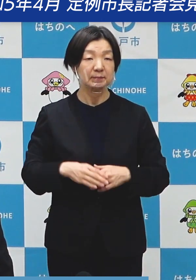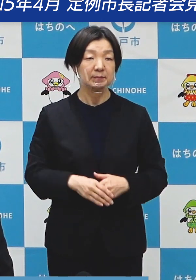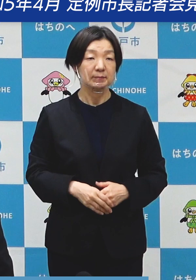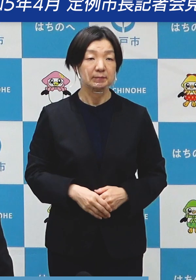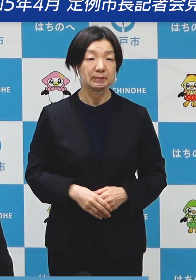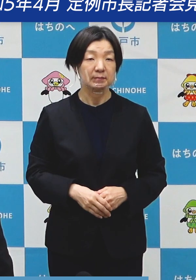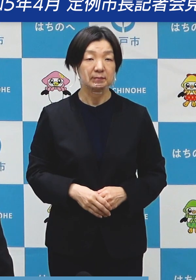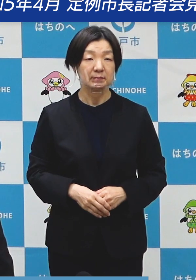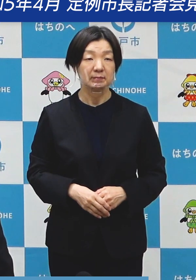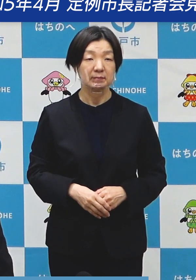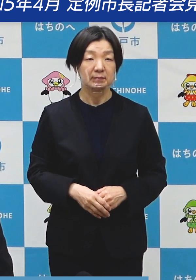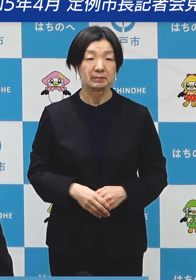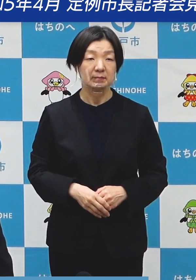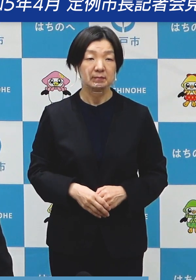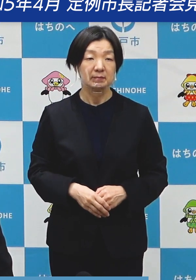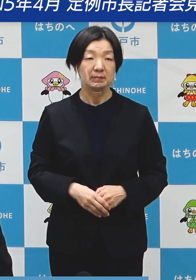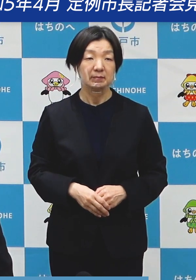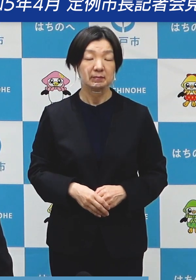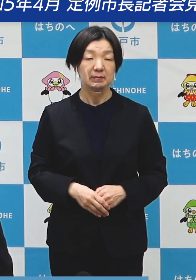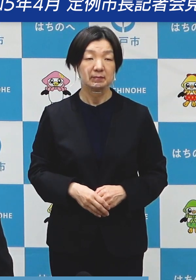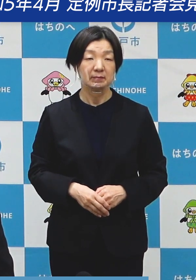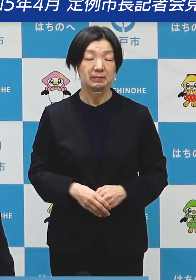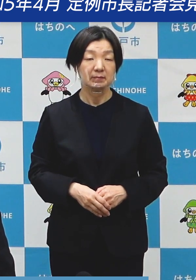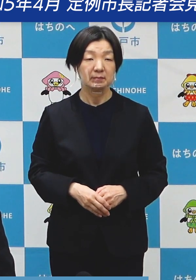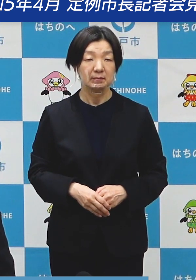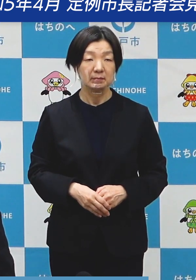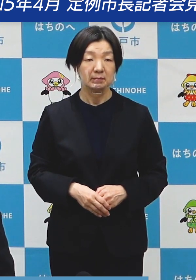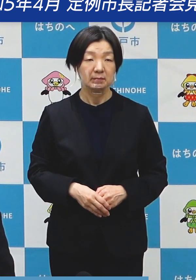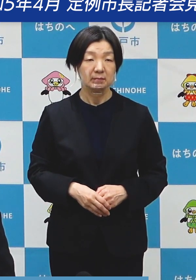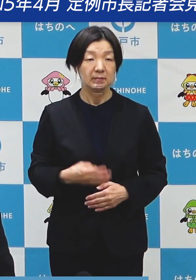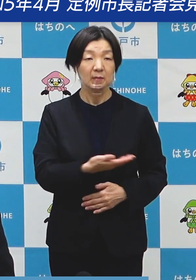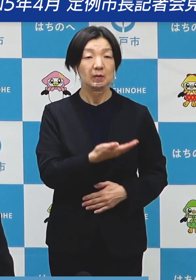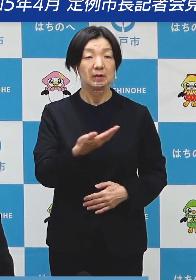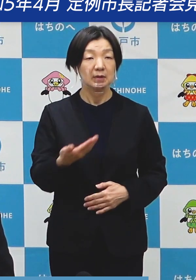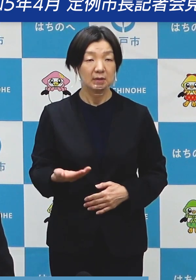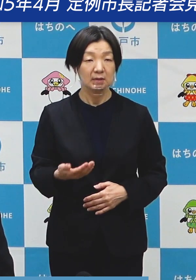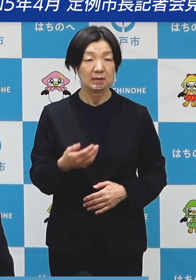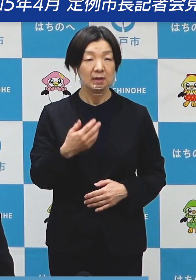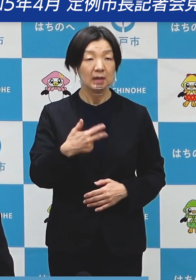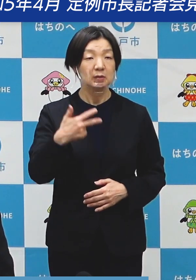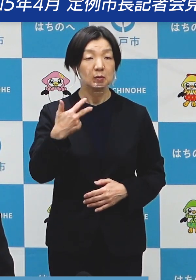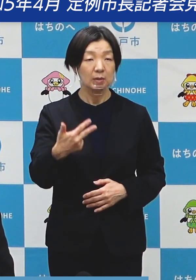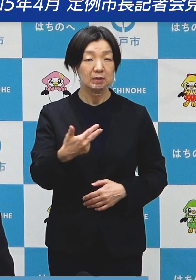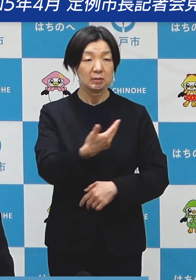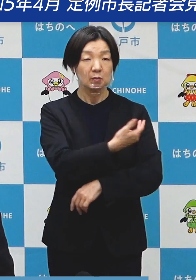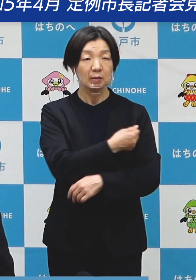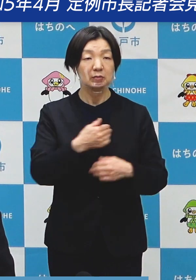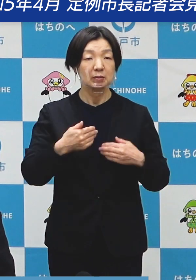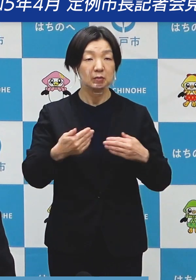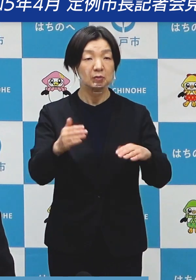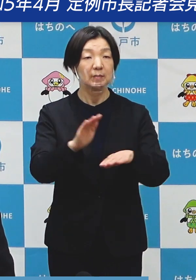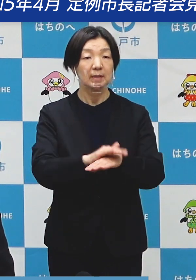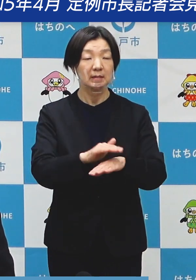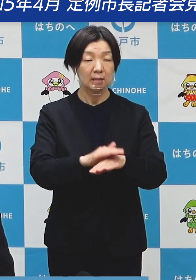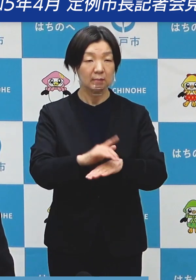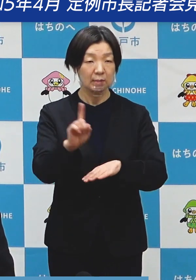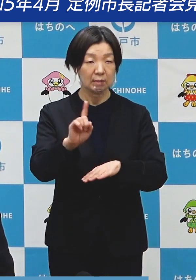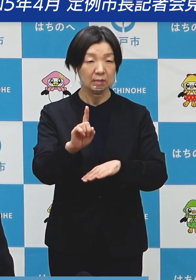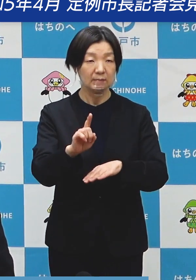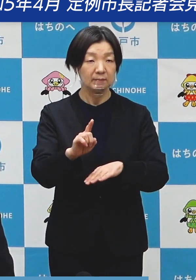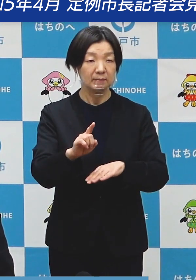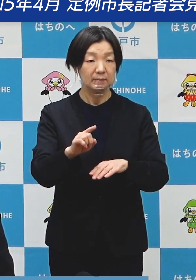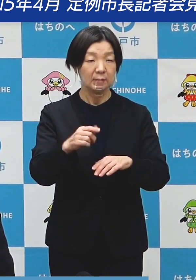から除外されることとなりました続いて投資における進め方としてまず